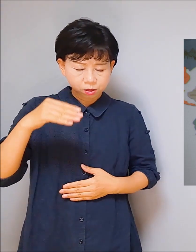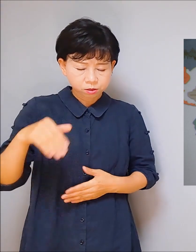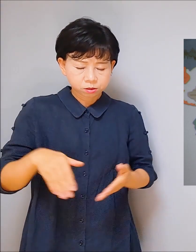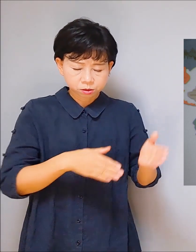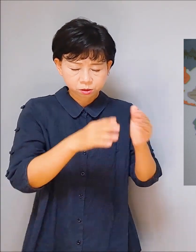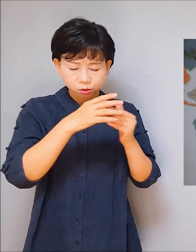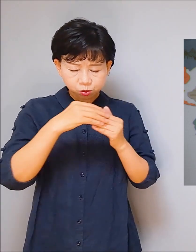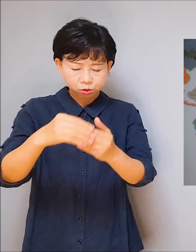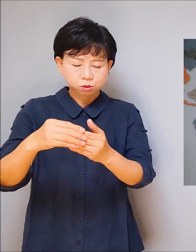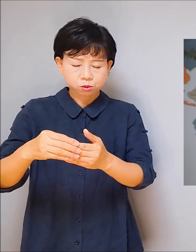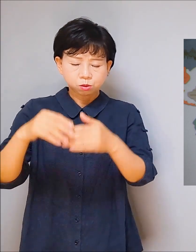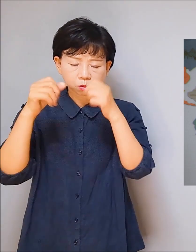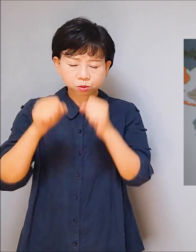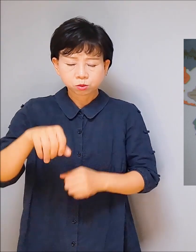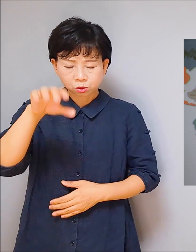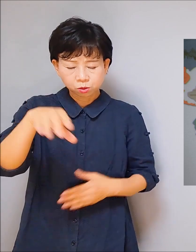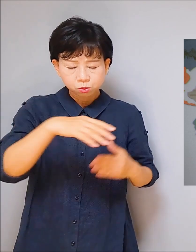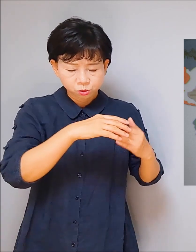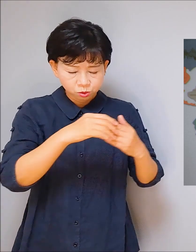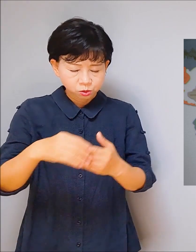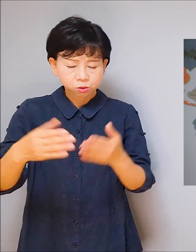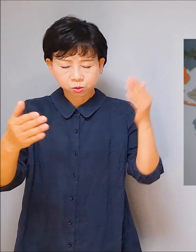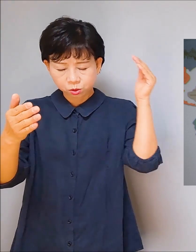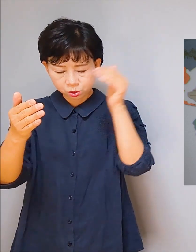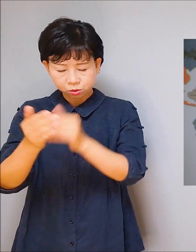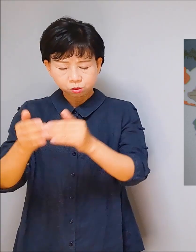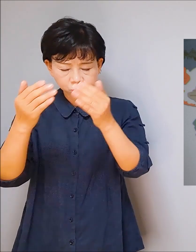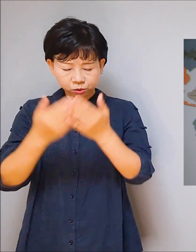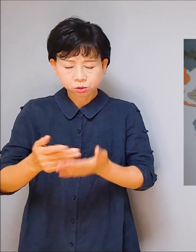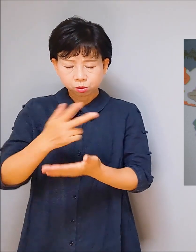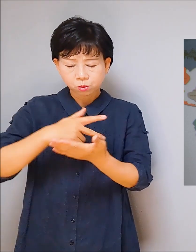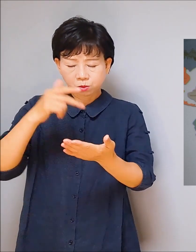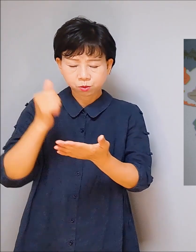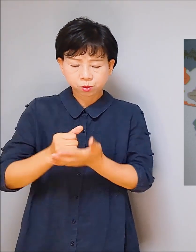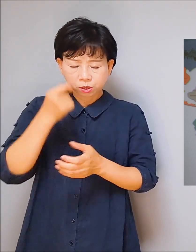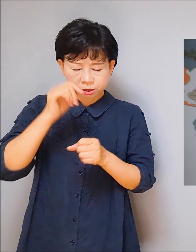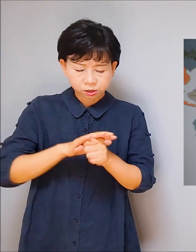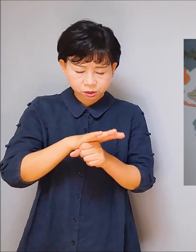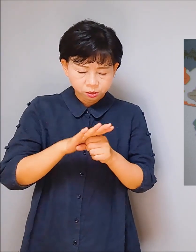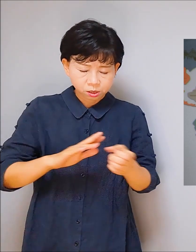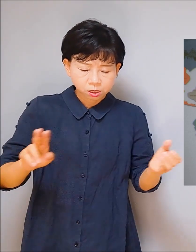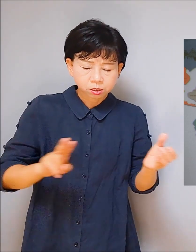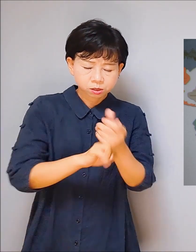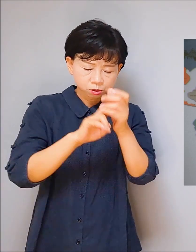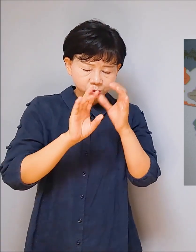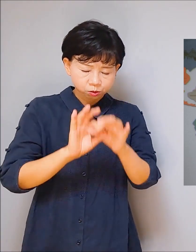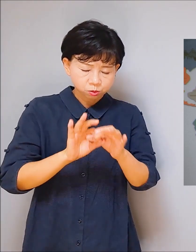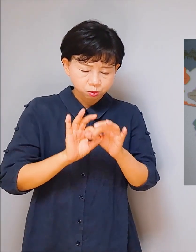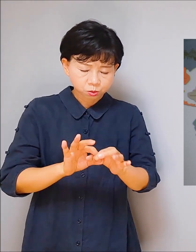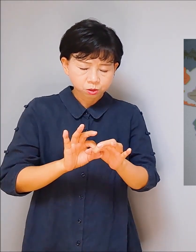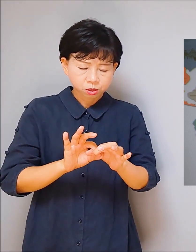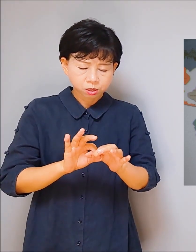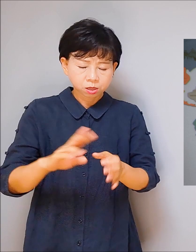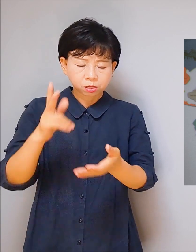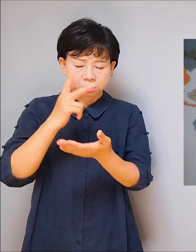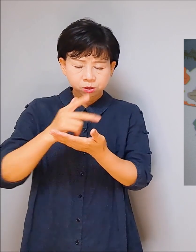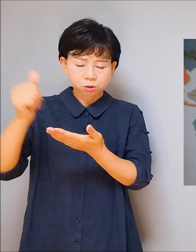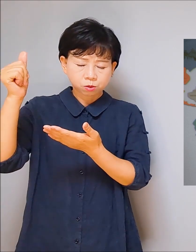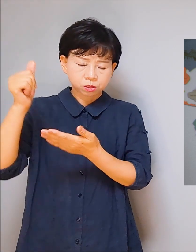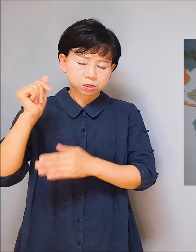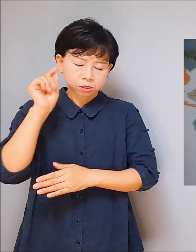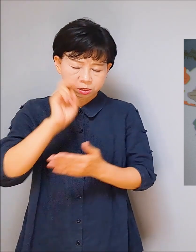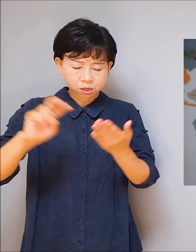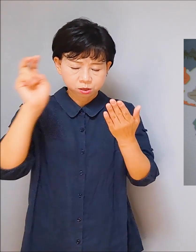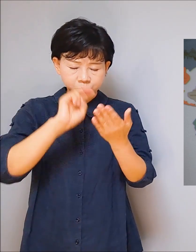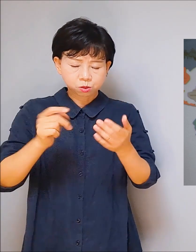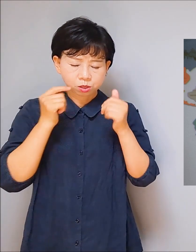성읍에 이르게 하셨도다. 여호와의 인자하심과 인생에게 행하신 기적으로 말미암아 그를